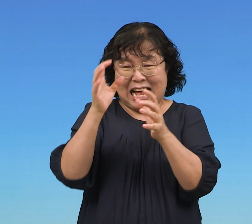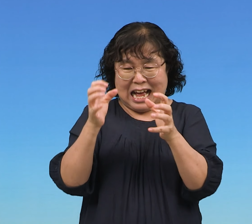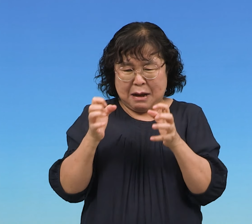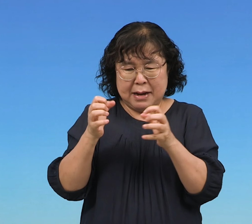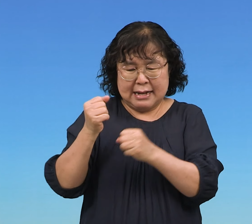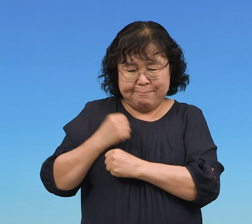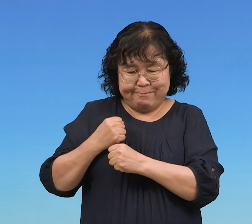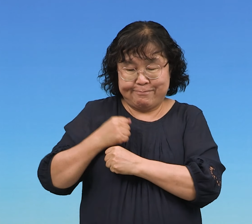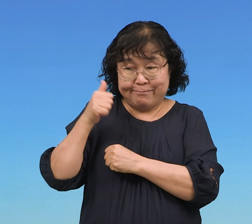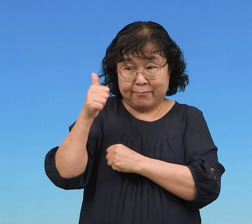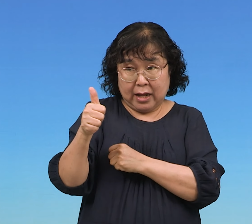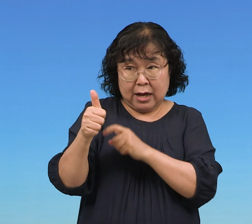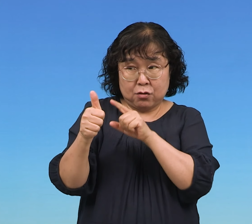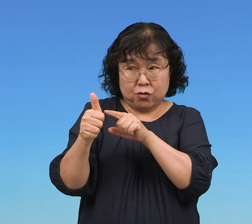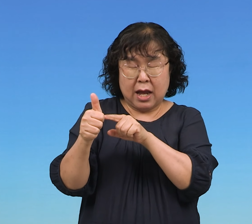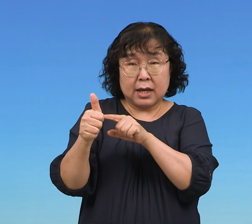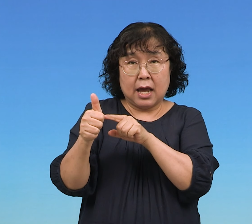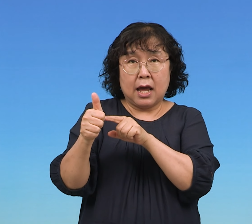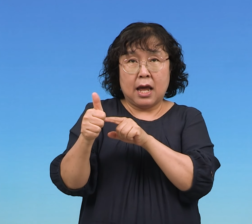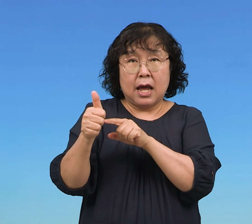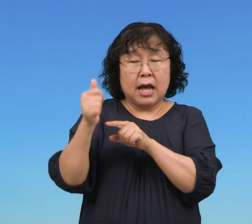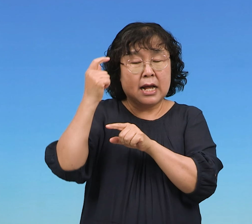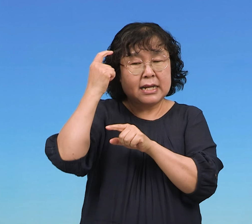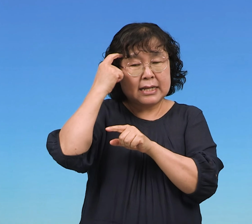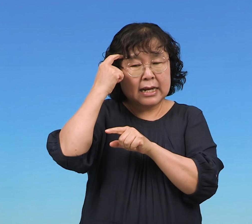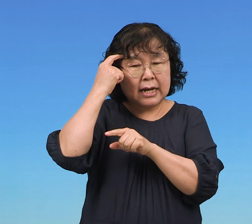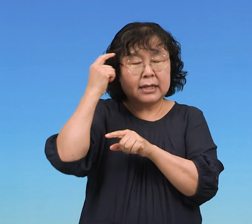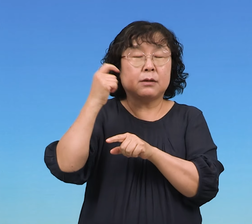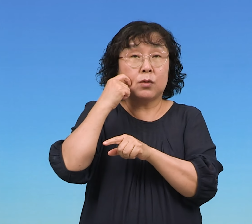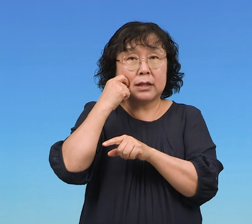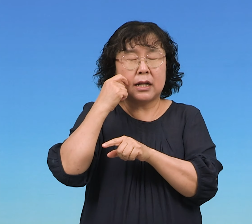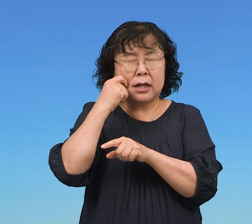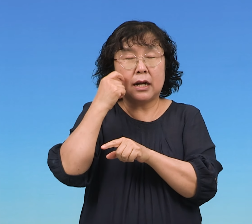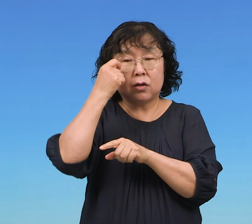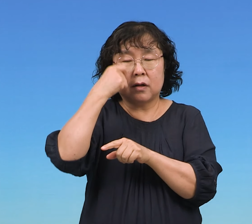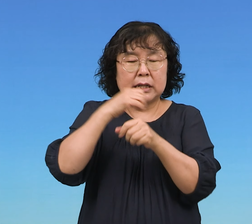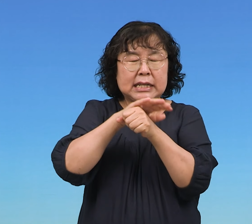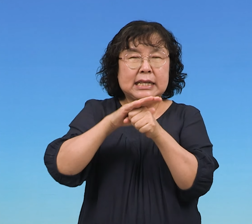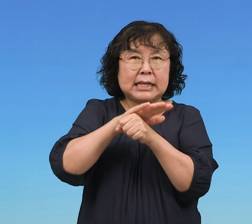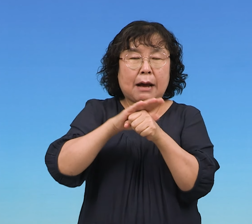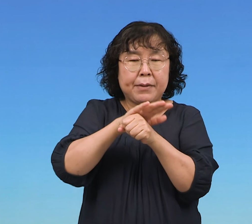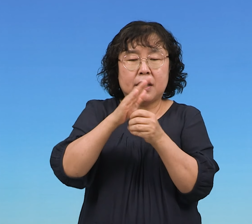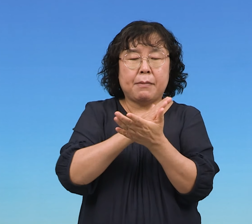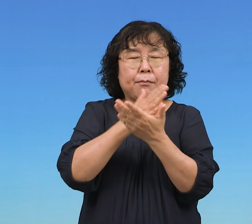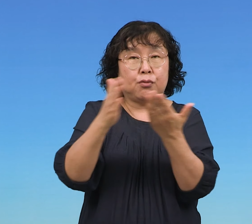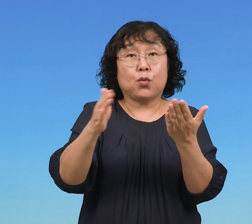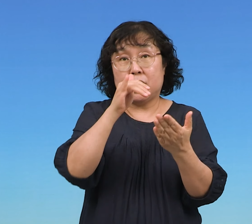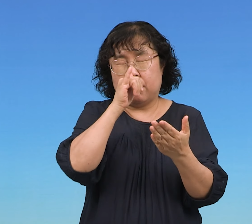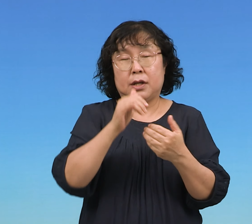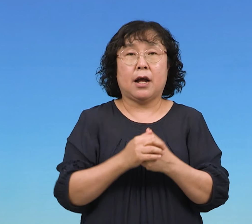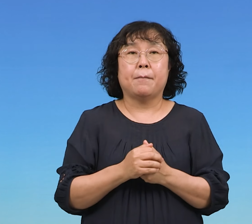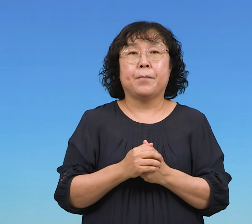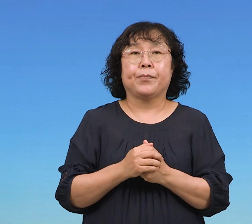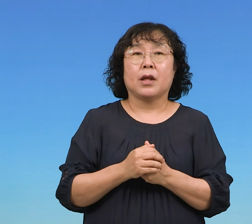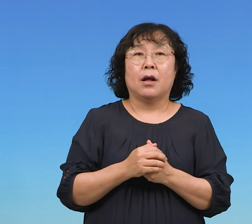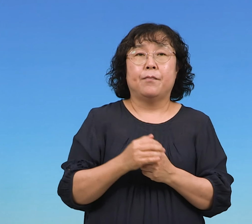수괴라고 하는 나만 장군에게 상상하기 어려운 긍휼을 베푸는 겁니다. 3절을 다시 한번